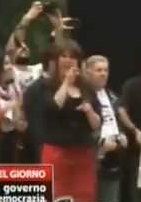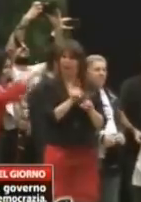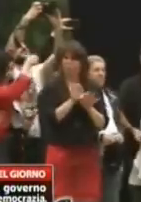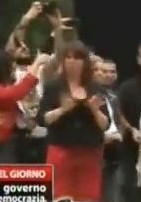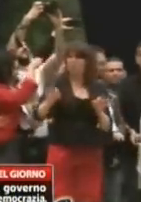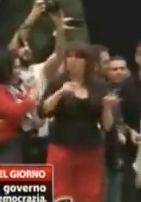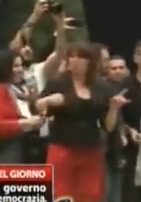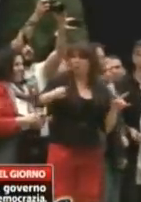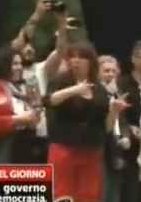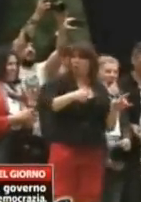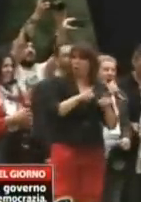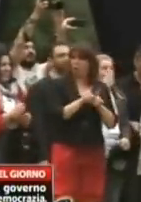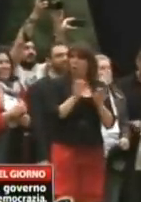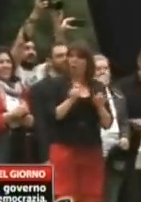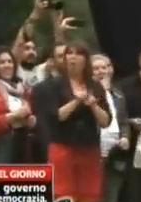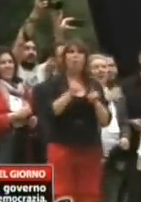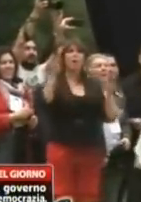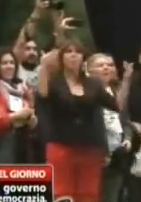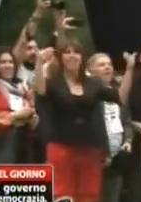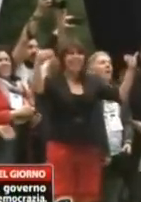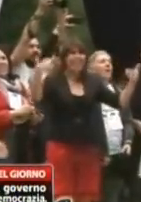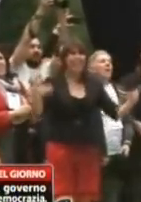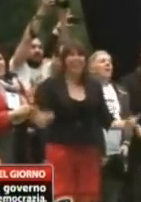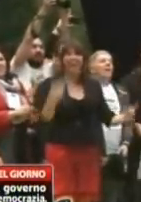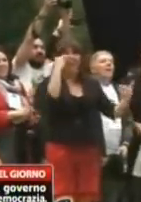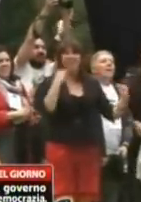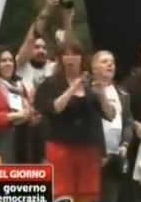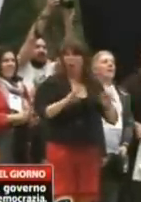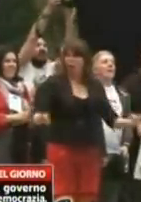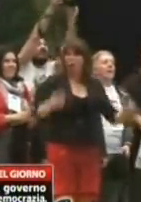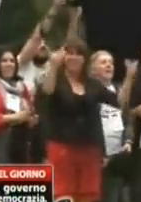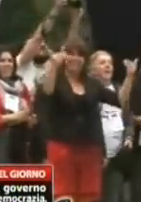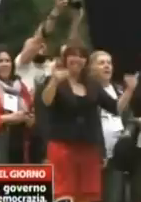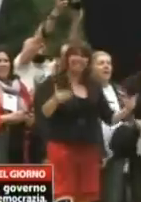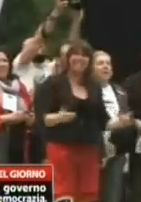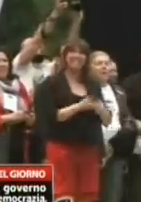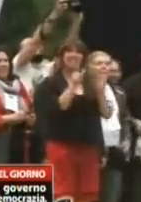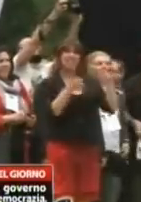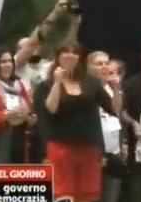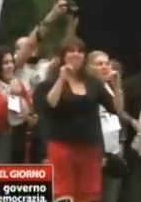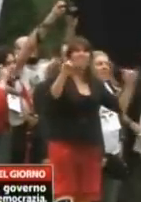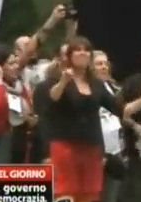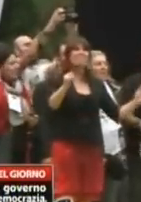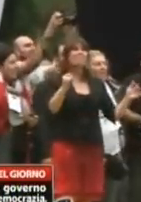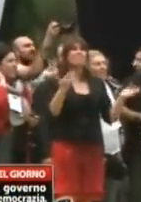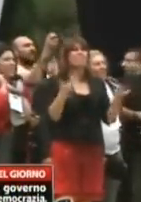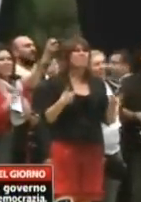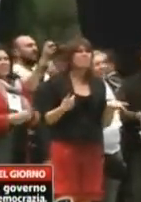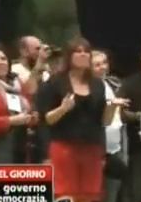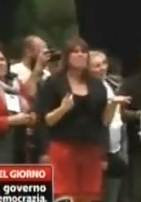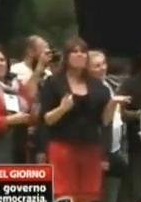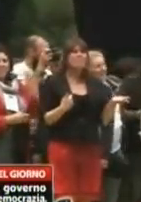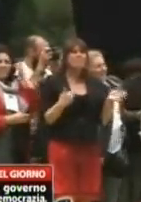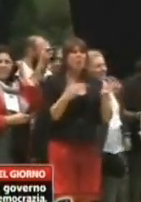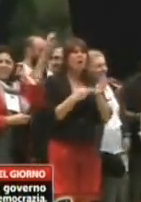io capisco la vostra... Abbassate le bandiere, se no non vedono laggiù. Abbiamo della gente di Molfetta, dove siete? Mi hanno detto